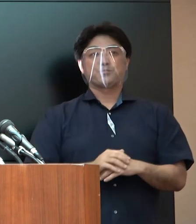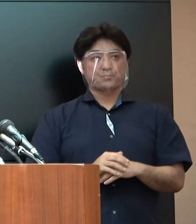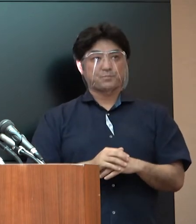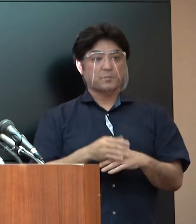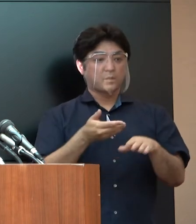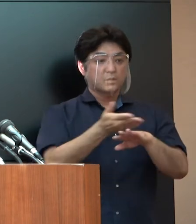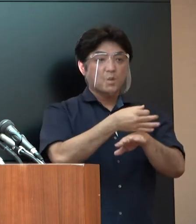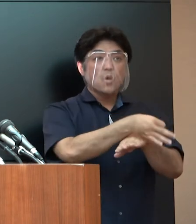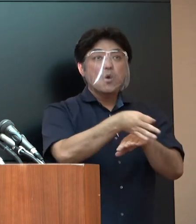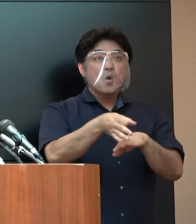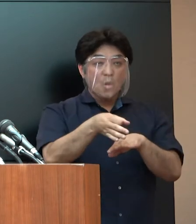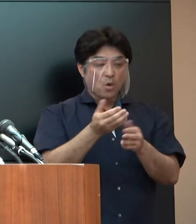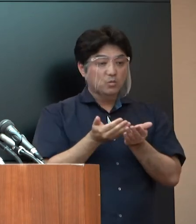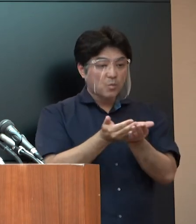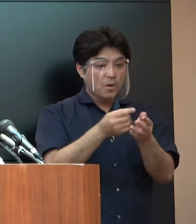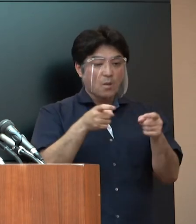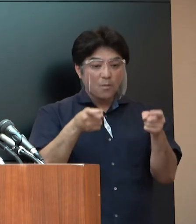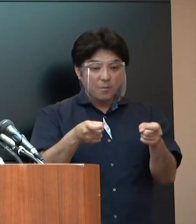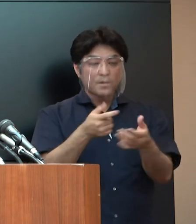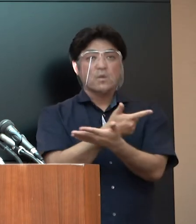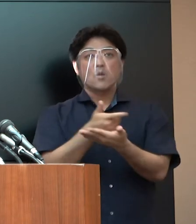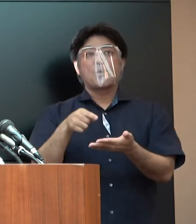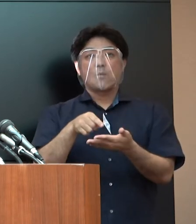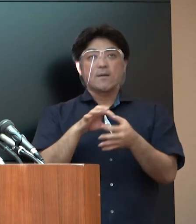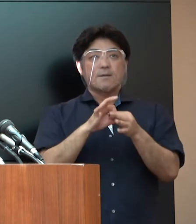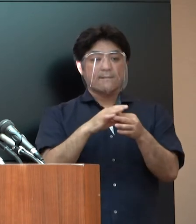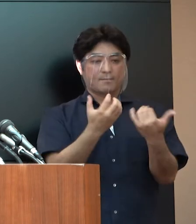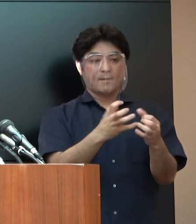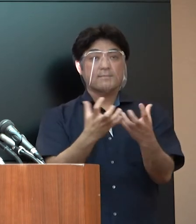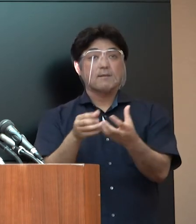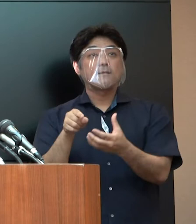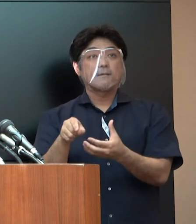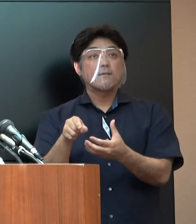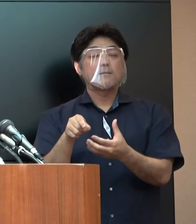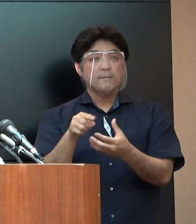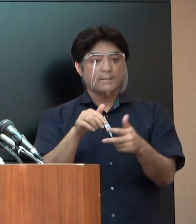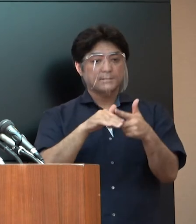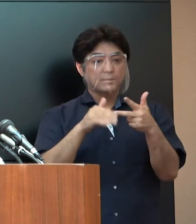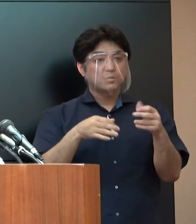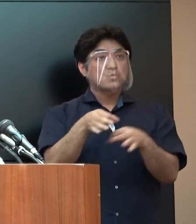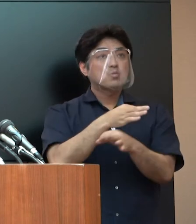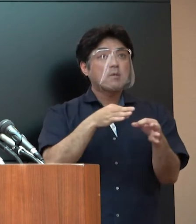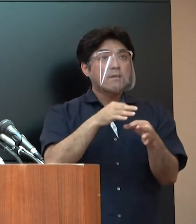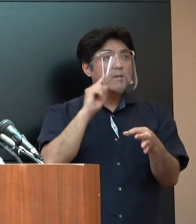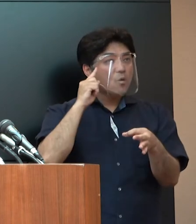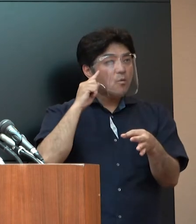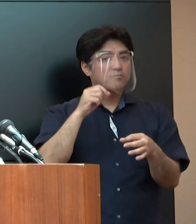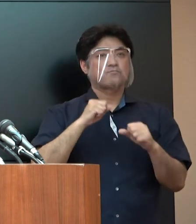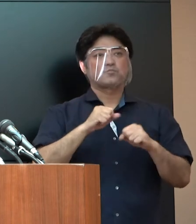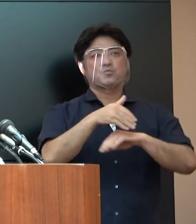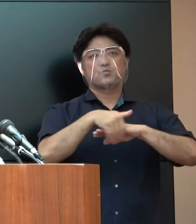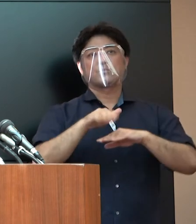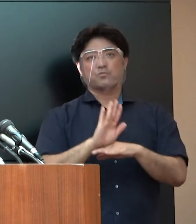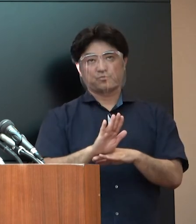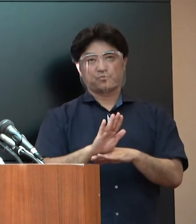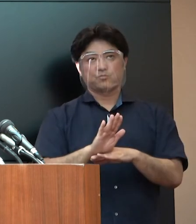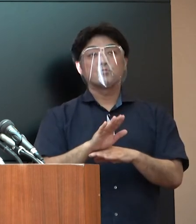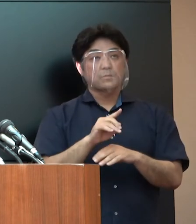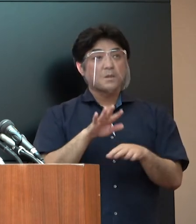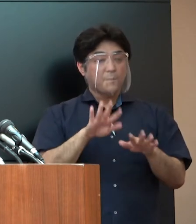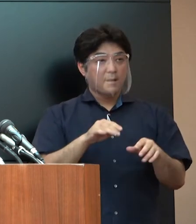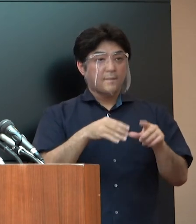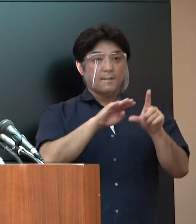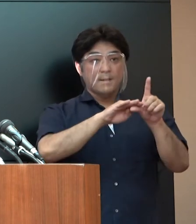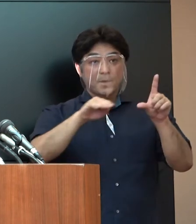離島空港港湾については関係団体と調整の上施設の運営について検討してまいります。以上が第2段